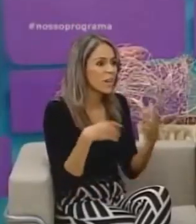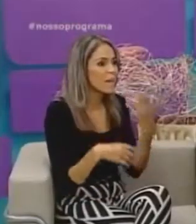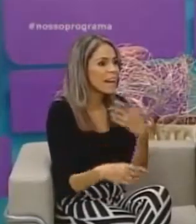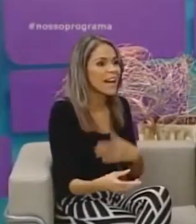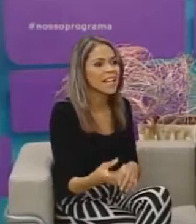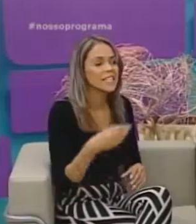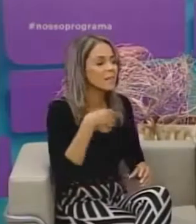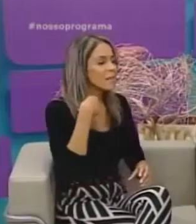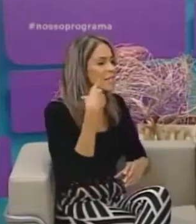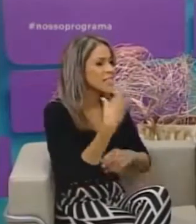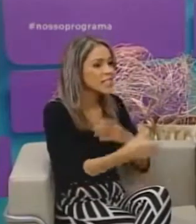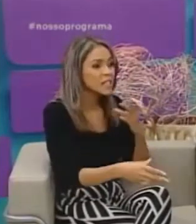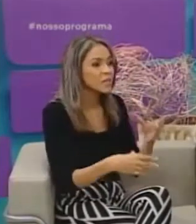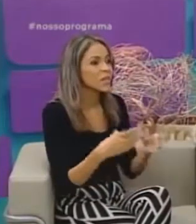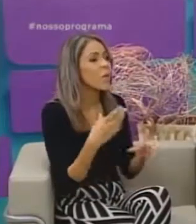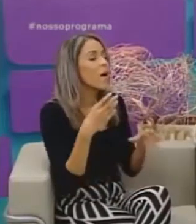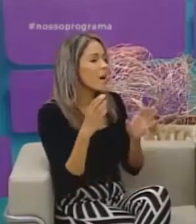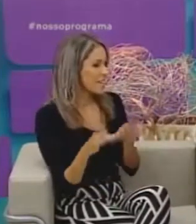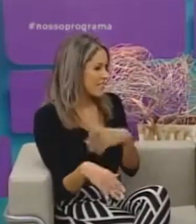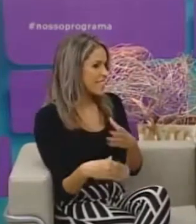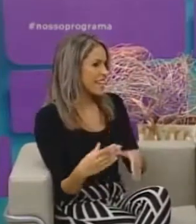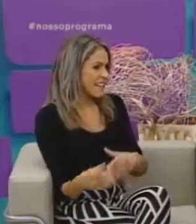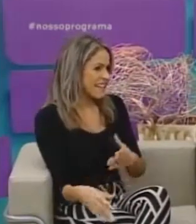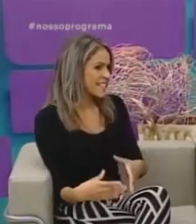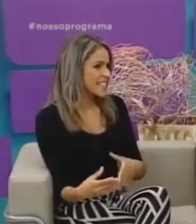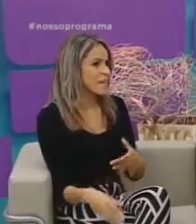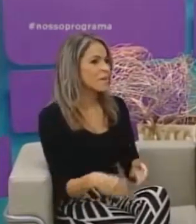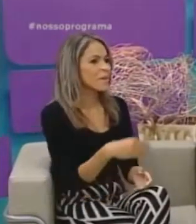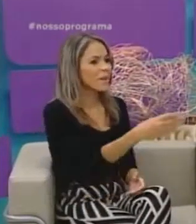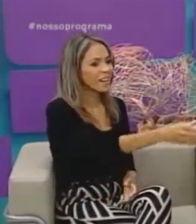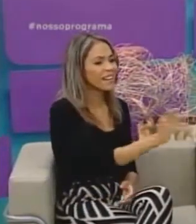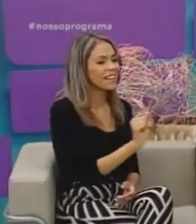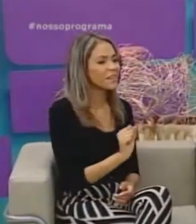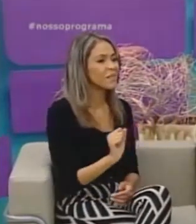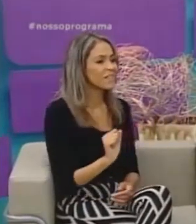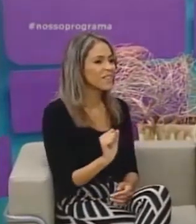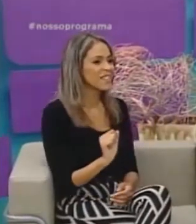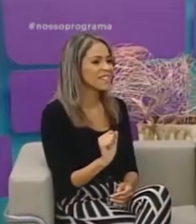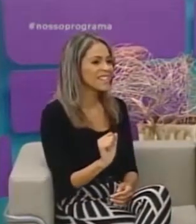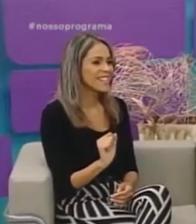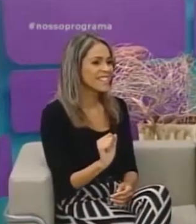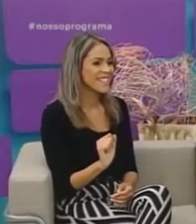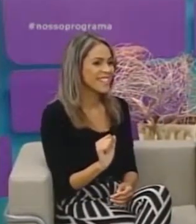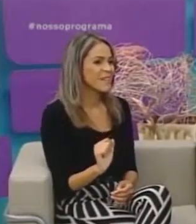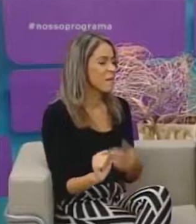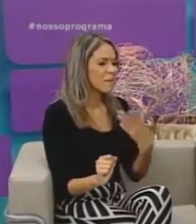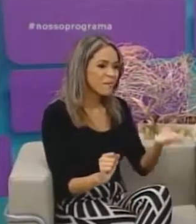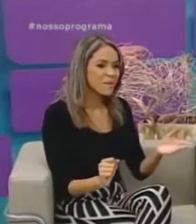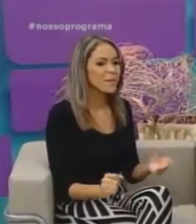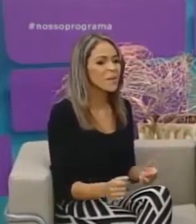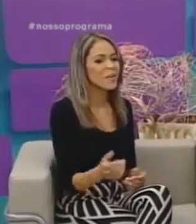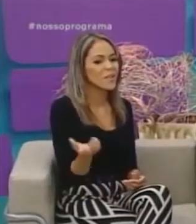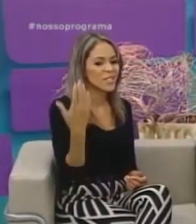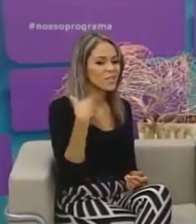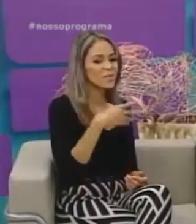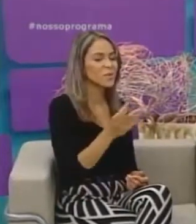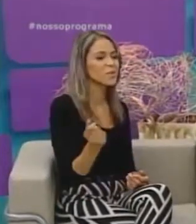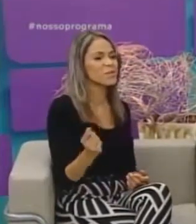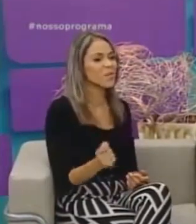na minha casa, ele pesquisando. Então, às vezes tem criança que a mãe coloca numa escola de inglês, né? Uhum. Minha mãe não me colocou, tinha os surdos do meu